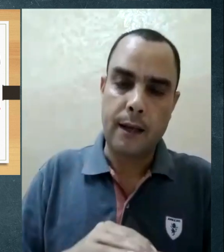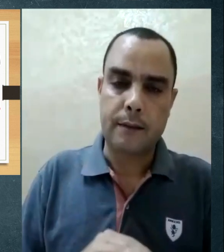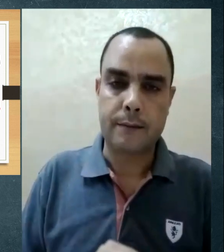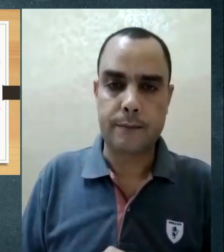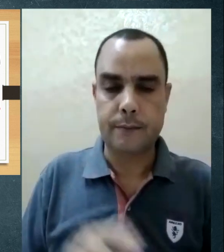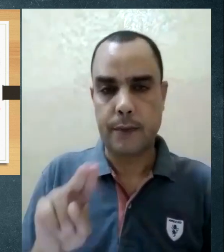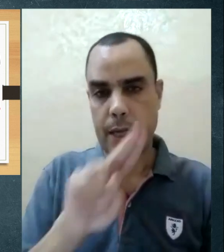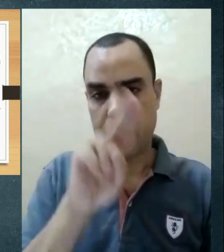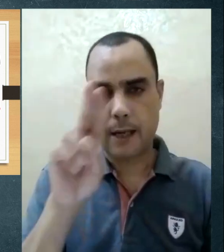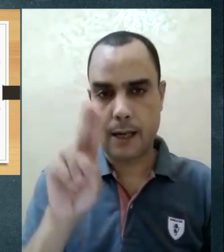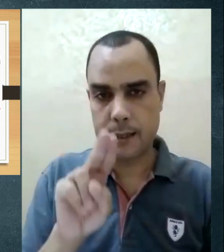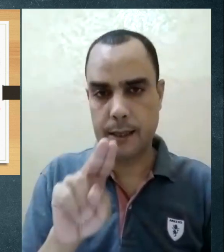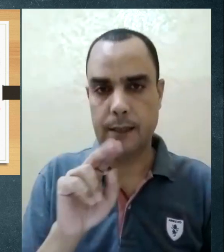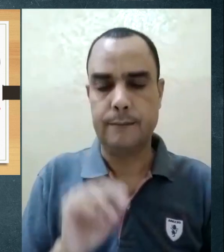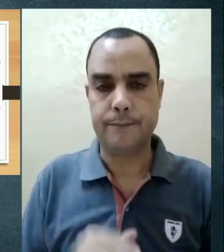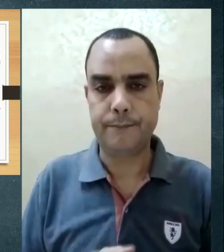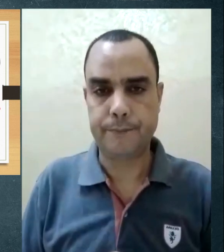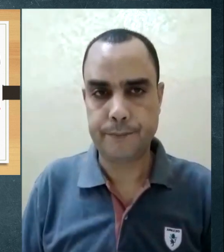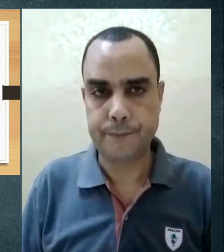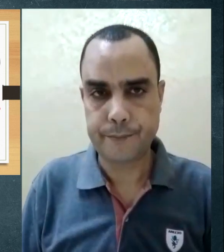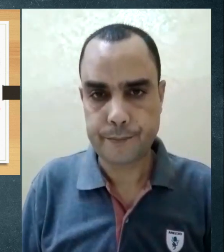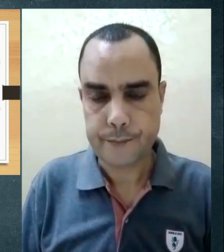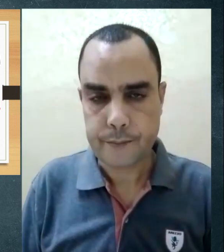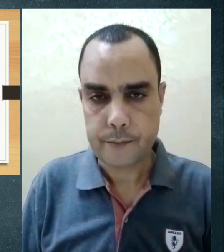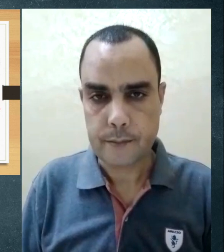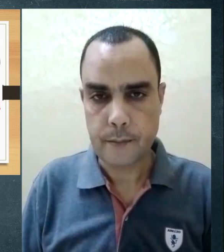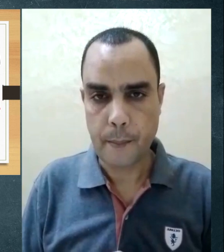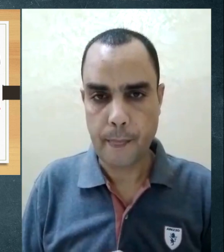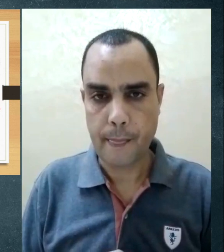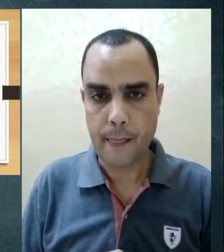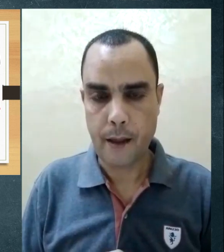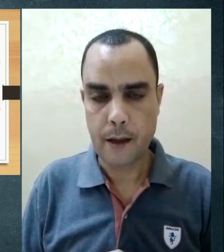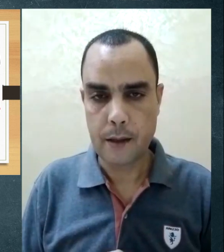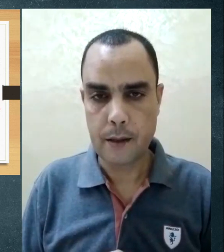على الأسئلة.